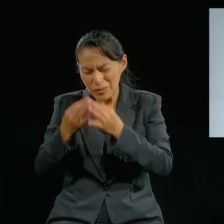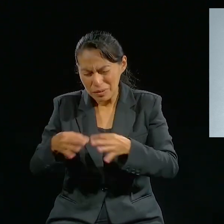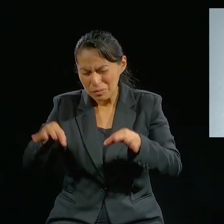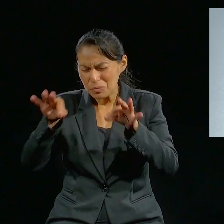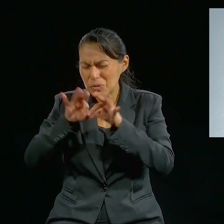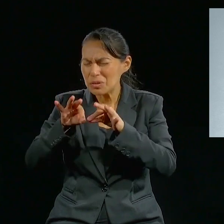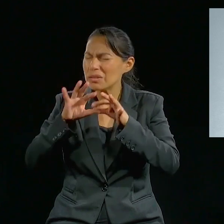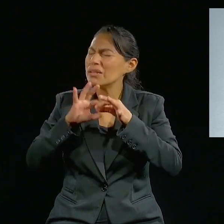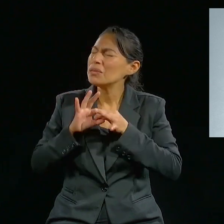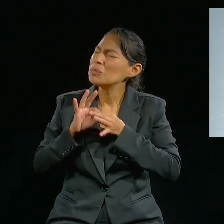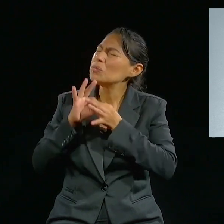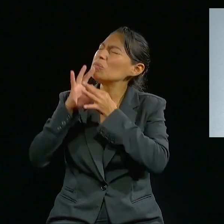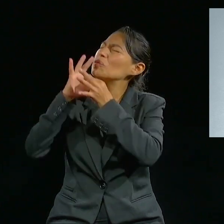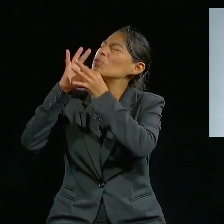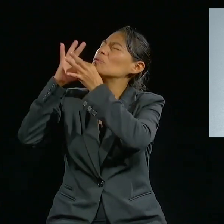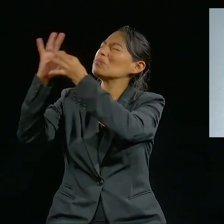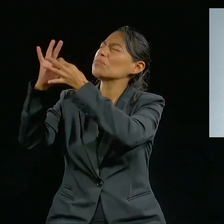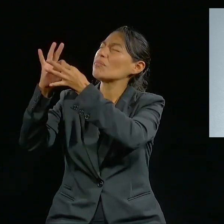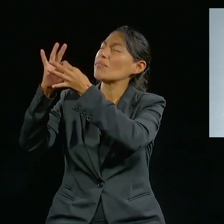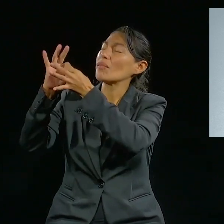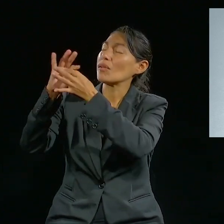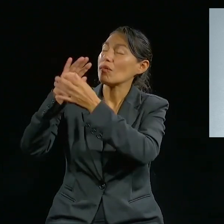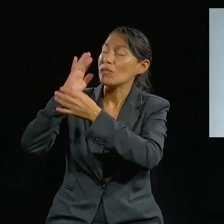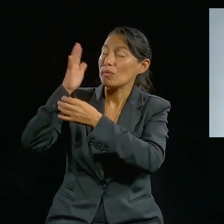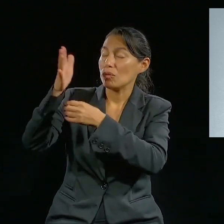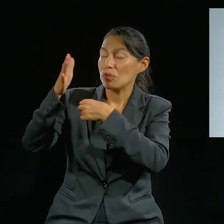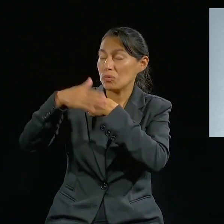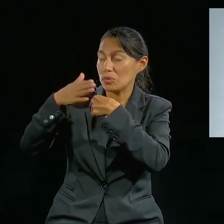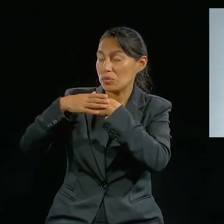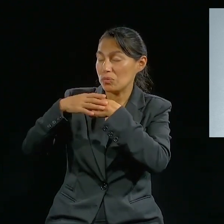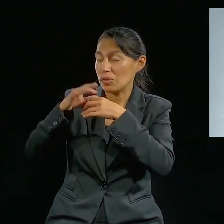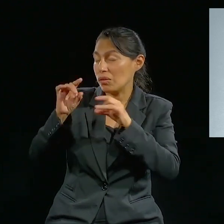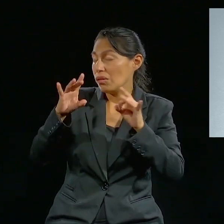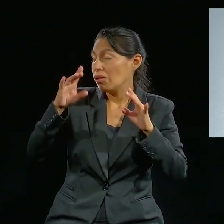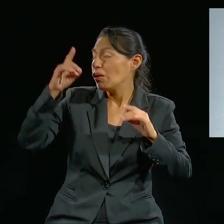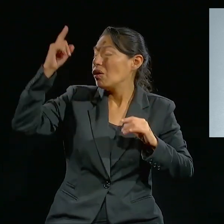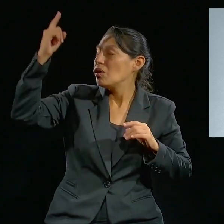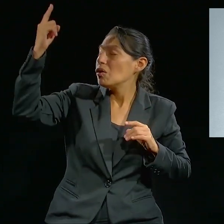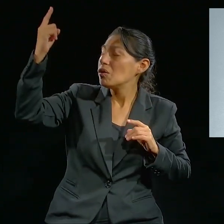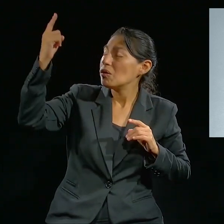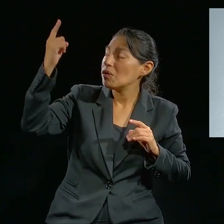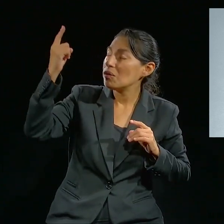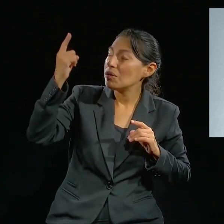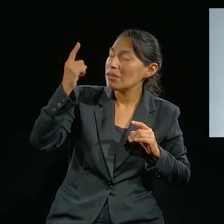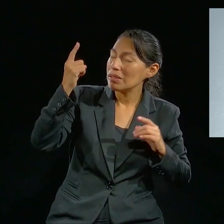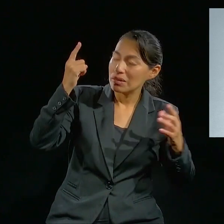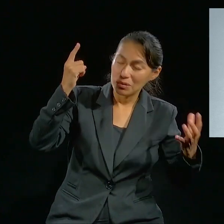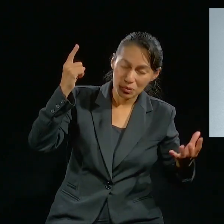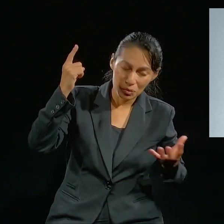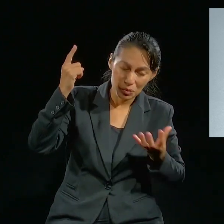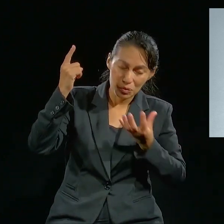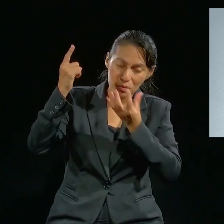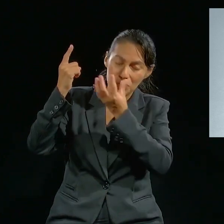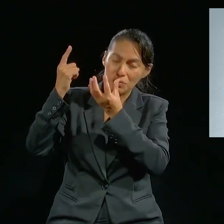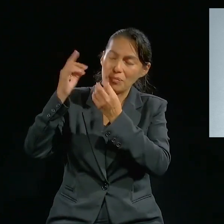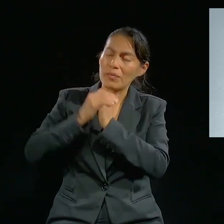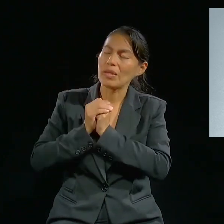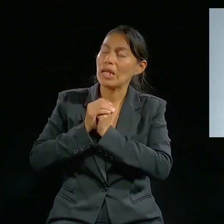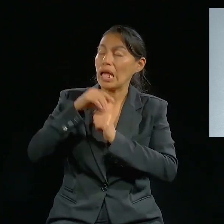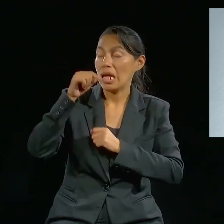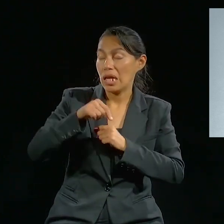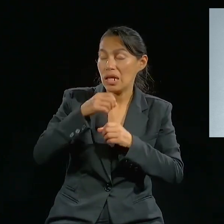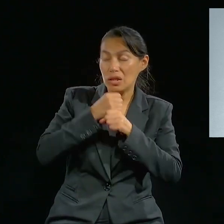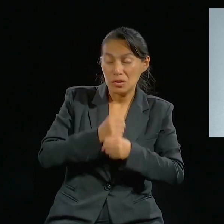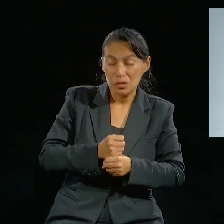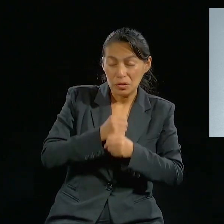será estar a cuentas contigo porque un día el sufrimiento se acabará señor pero señor puede acabarse el sufrimiento